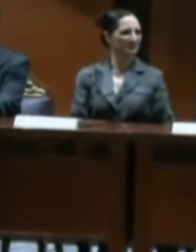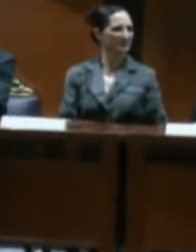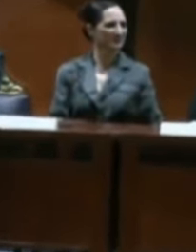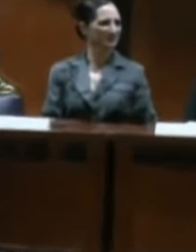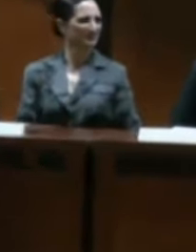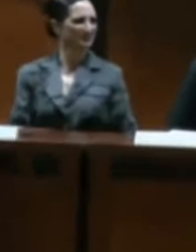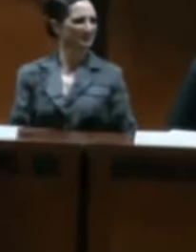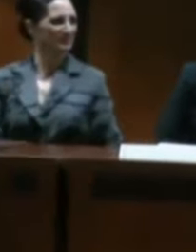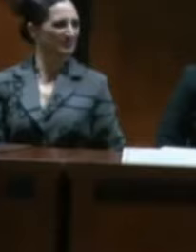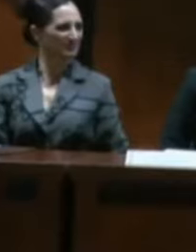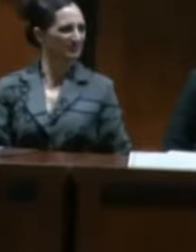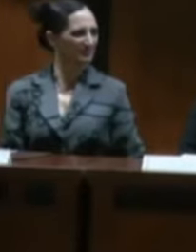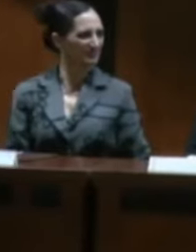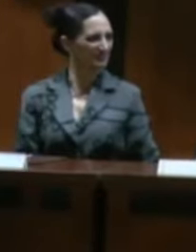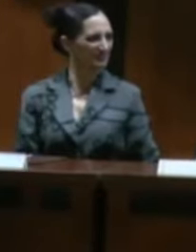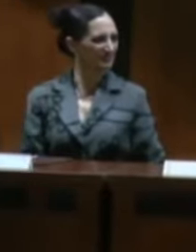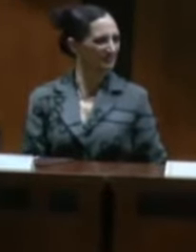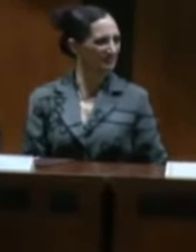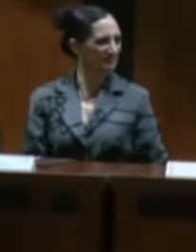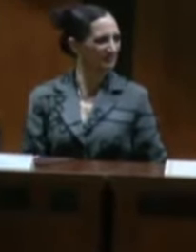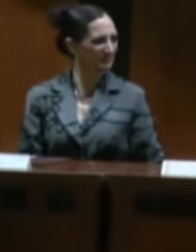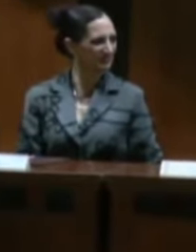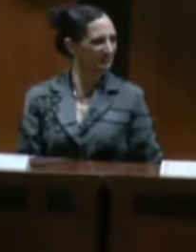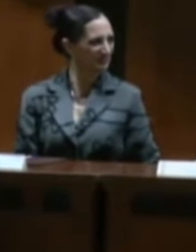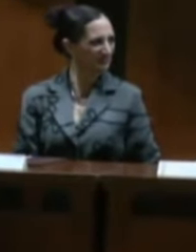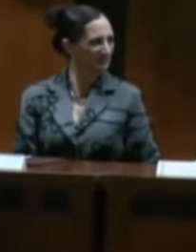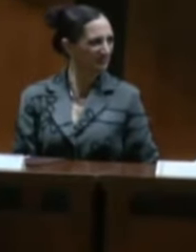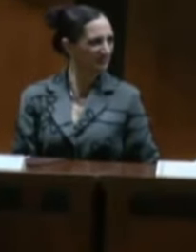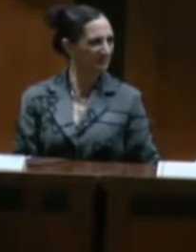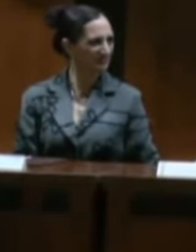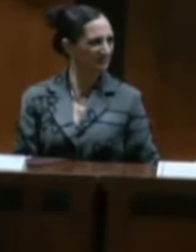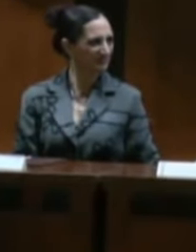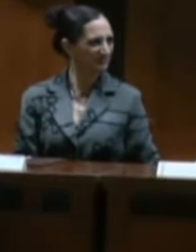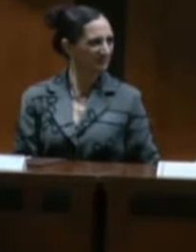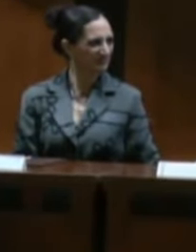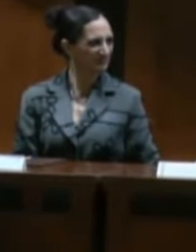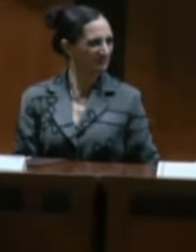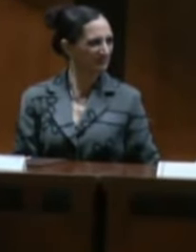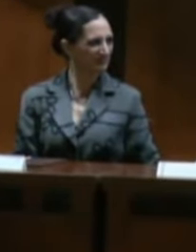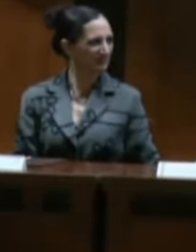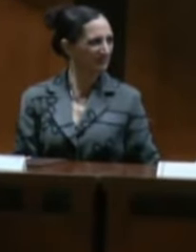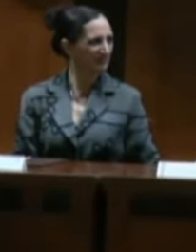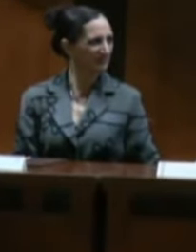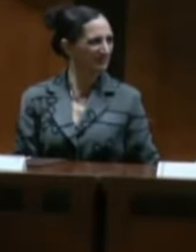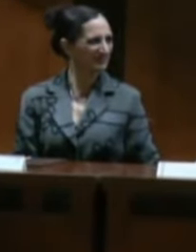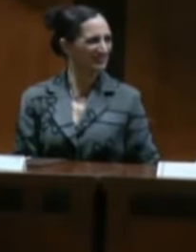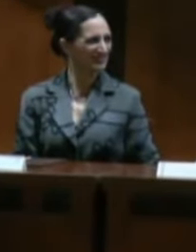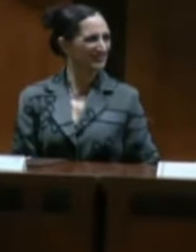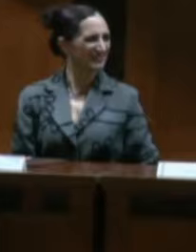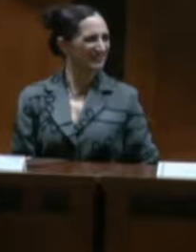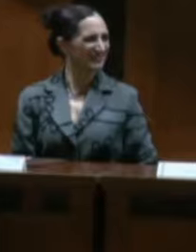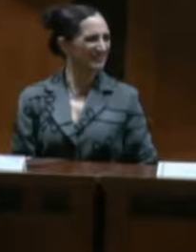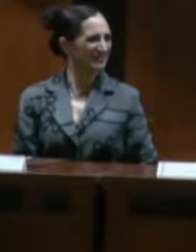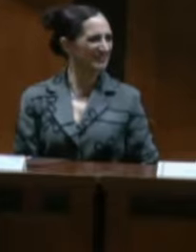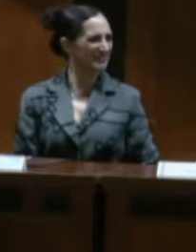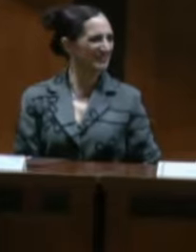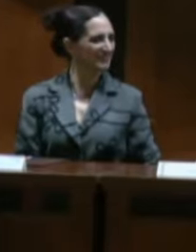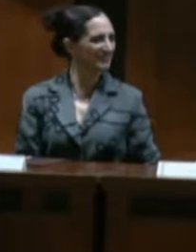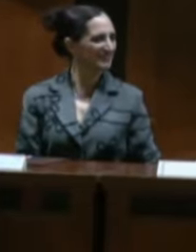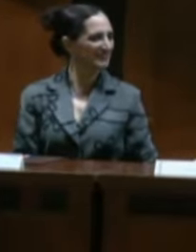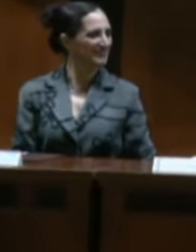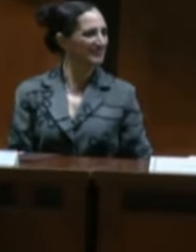a dar el campanazo de inicio de este mayor 3576 conmemorando el 15to aniversario de